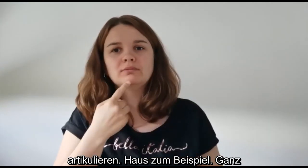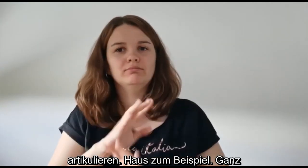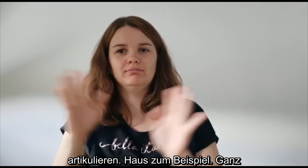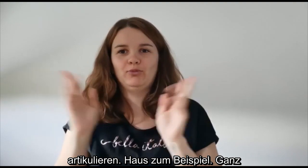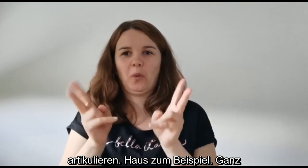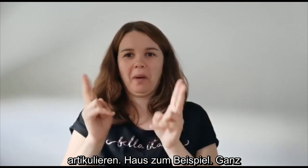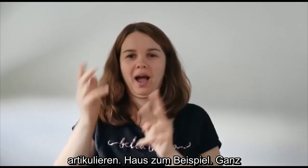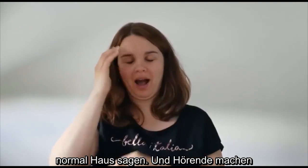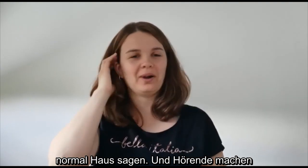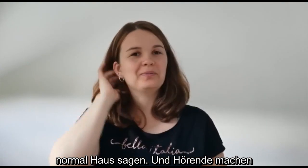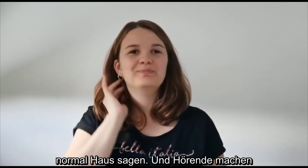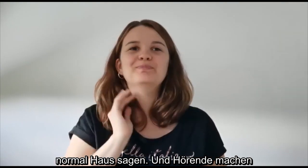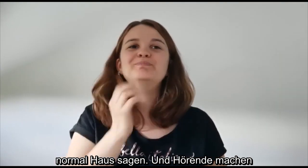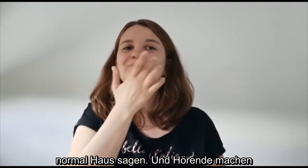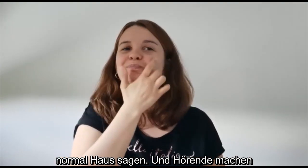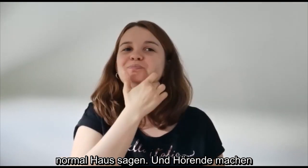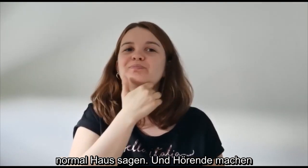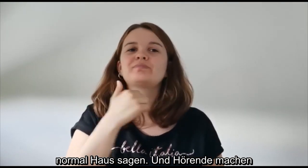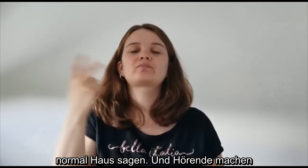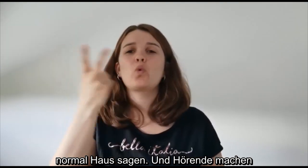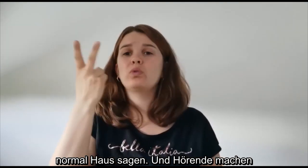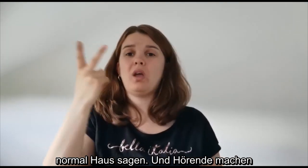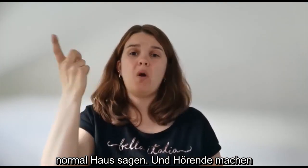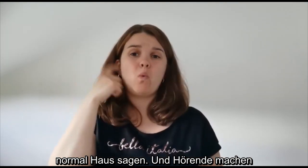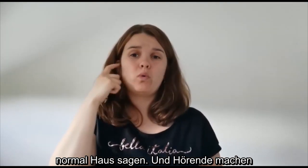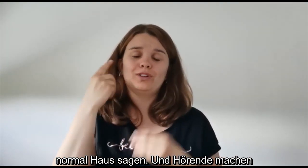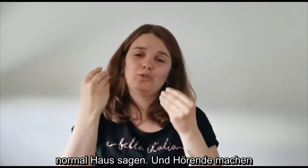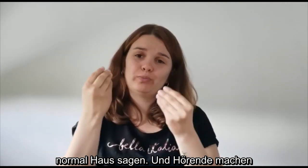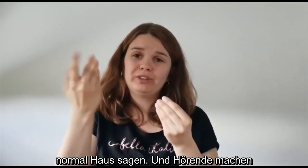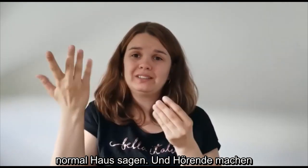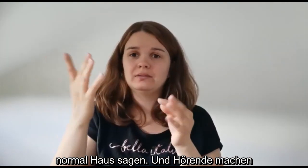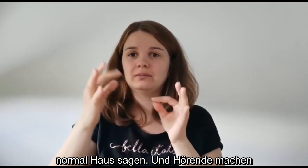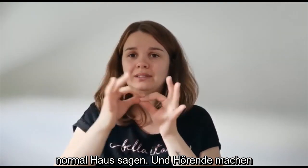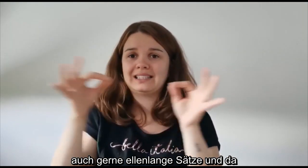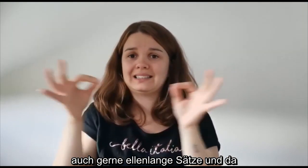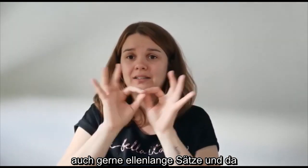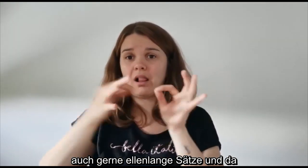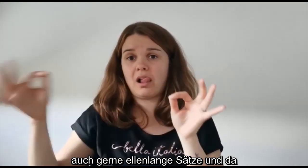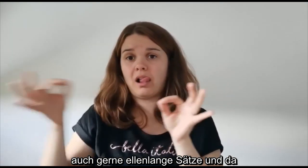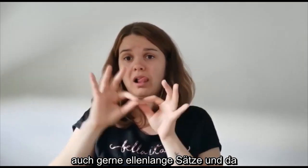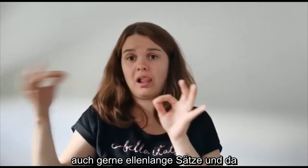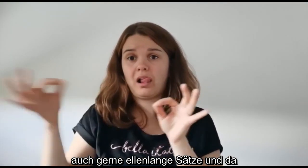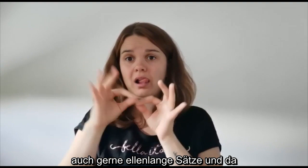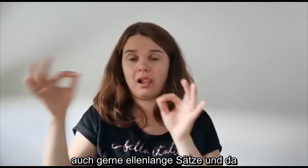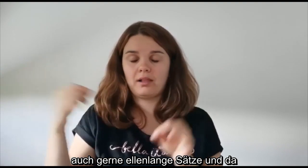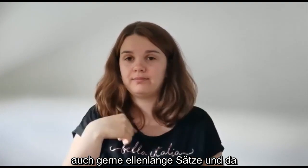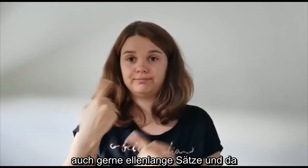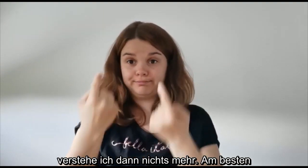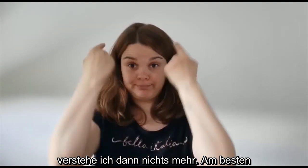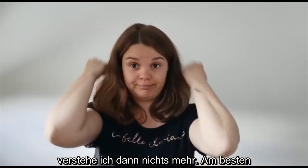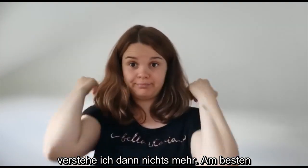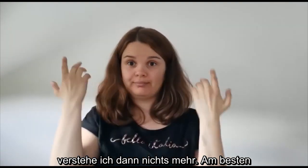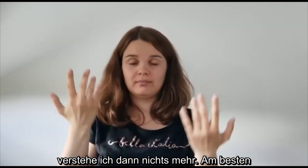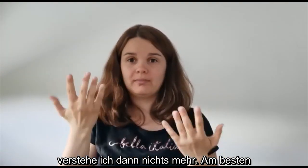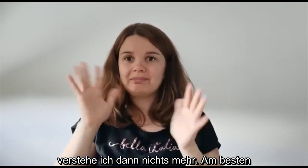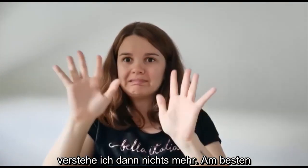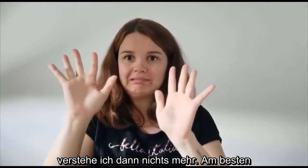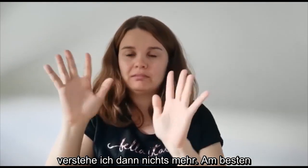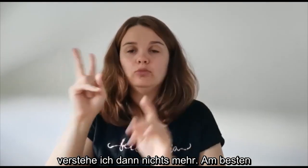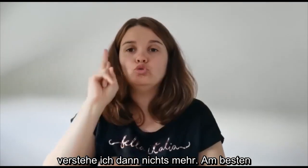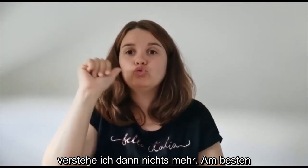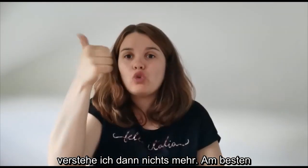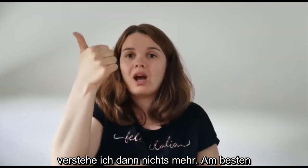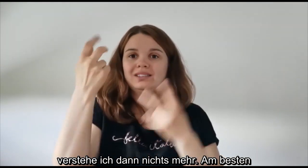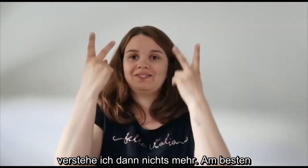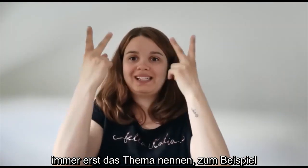Beispiel Nee, ganz normal Haus sagen Und Hörende machen auch gerne ellenlange Sätze Und da verstehe ich dann nichts